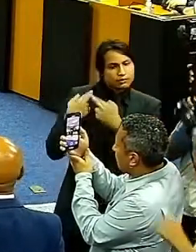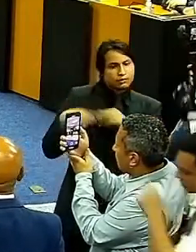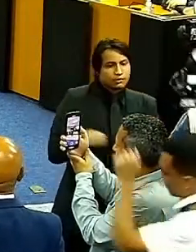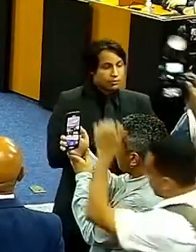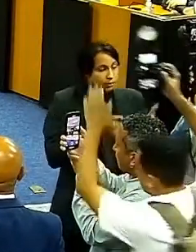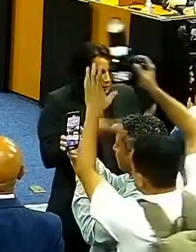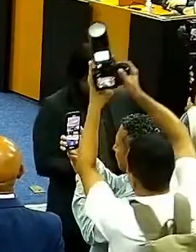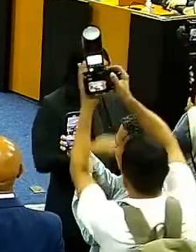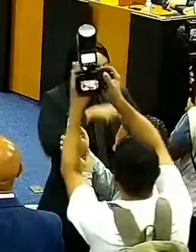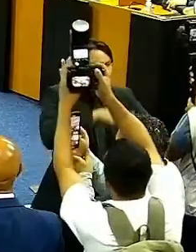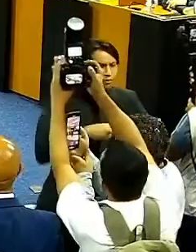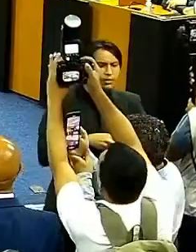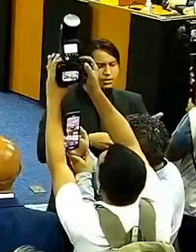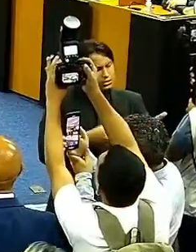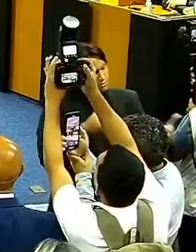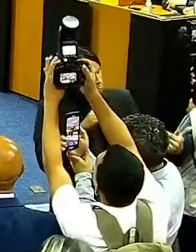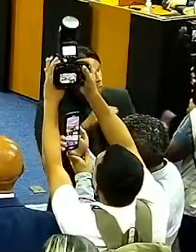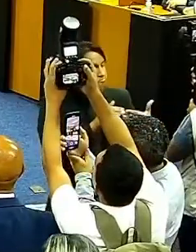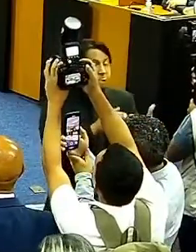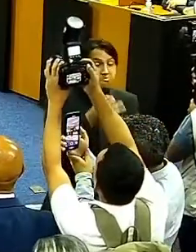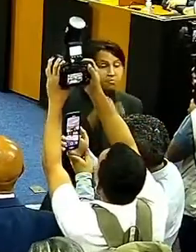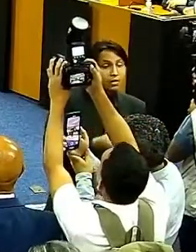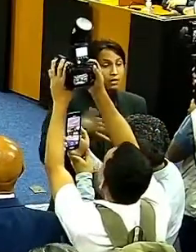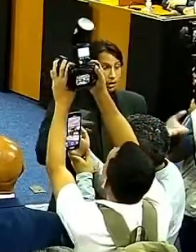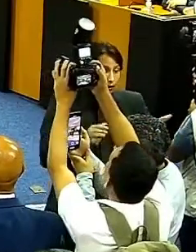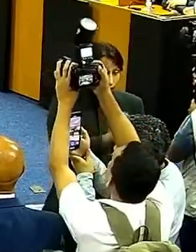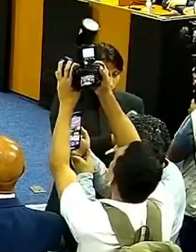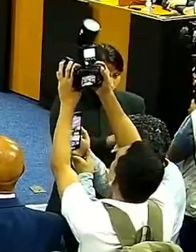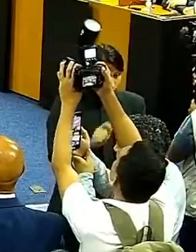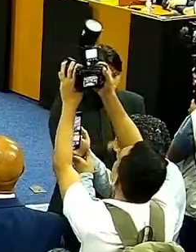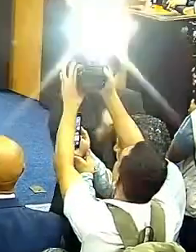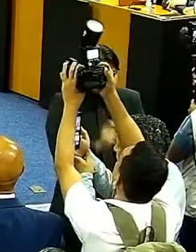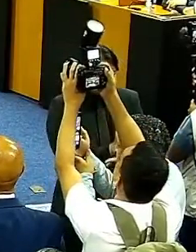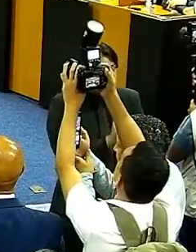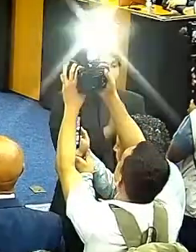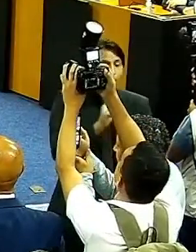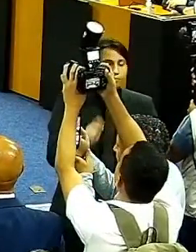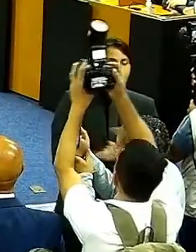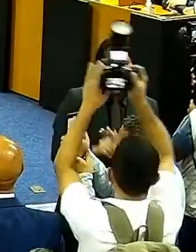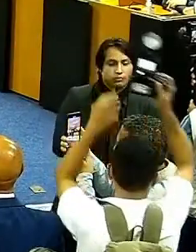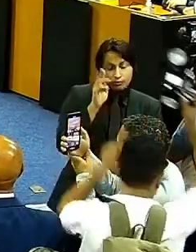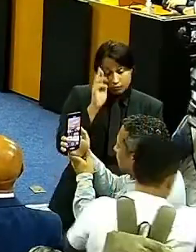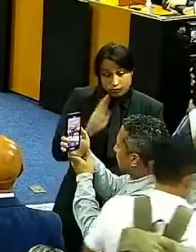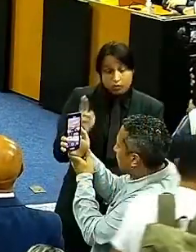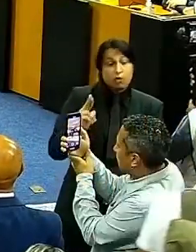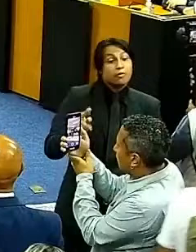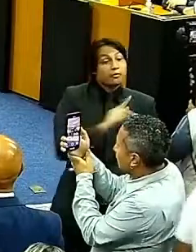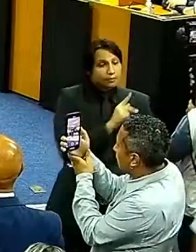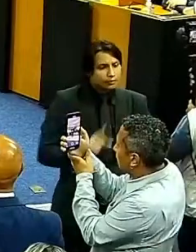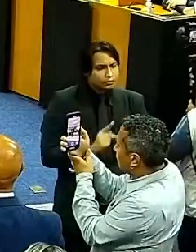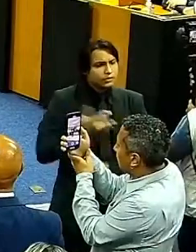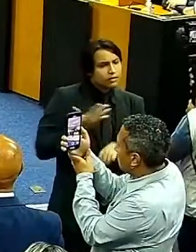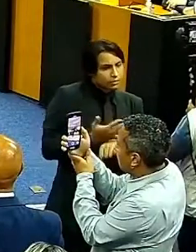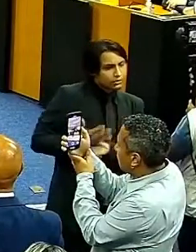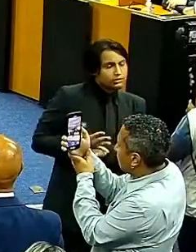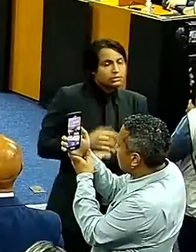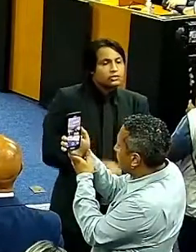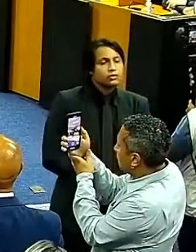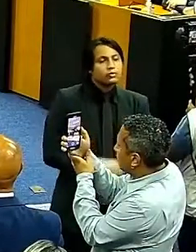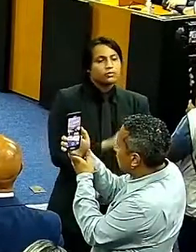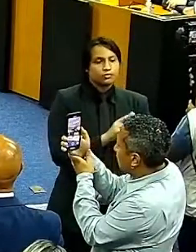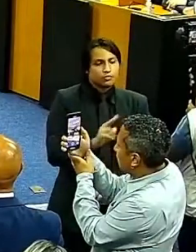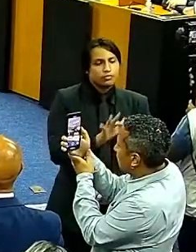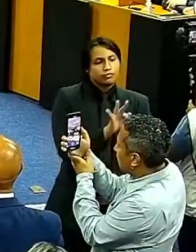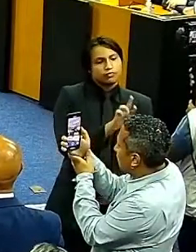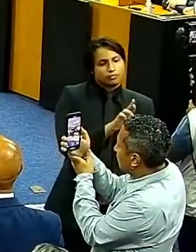depois de lido e achado conforme será assinado pelo excelentíssimo senhor presidente em exercício deste tribunal O desembargador